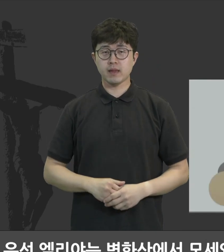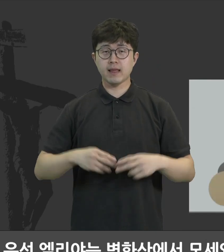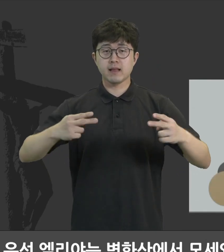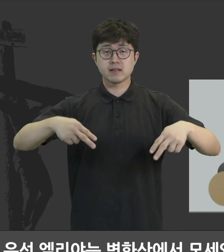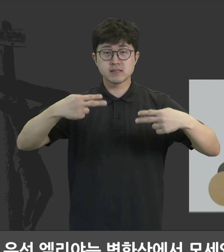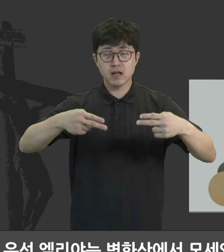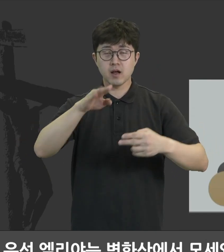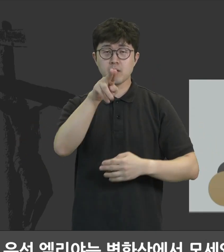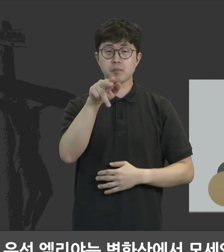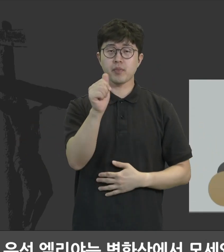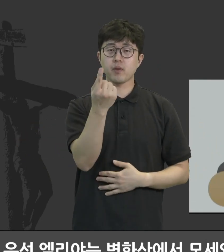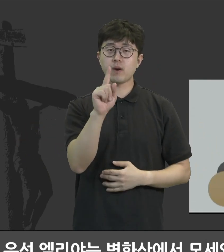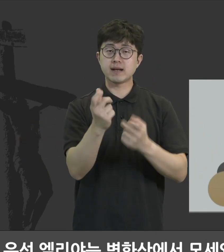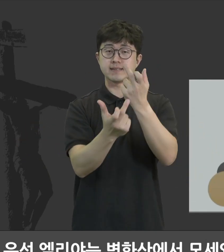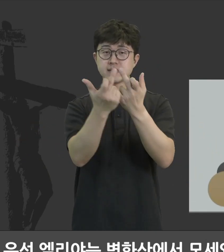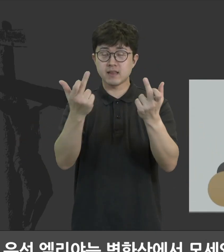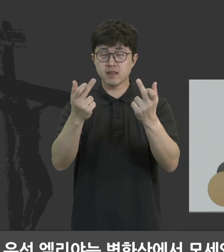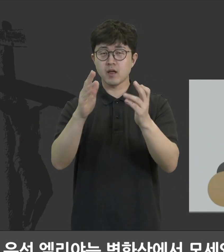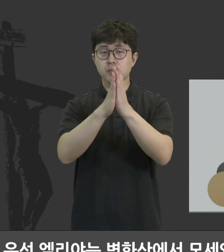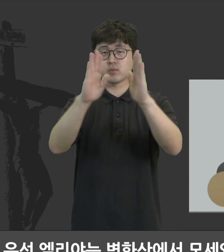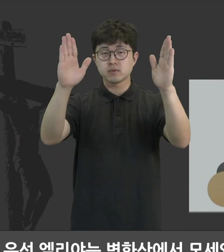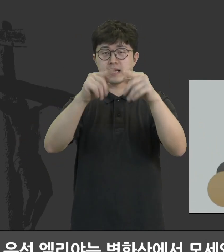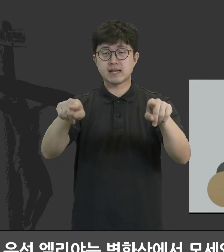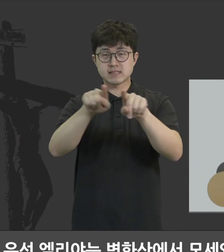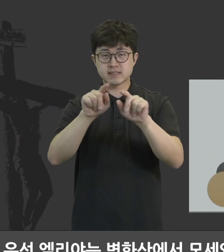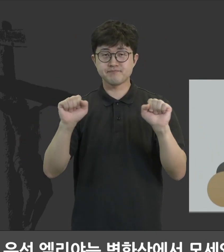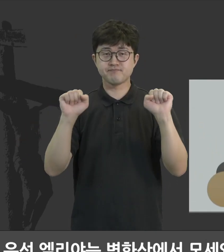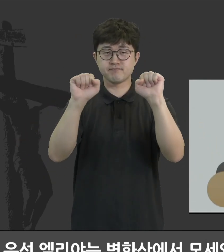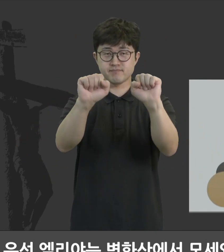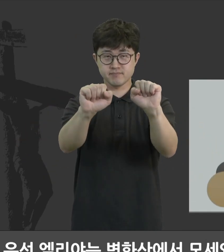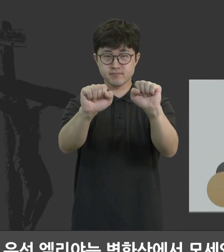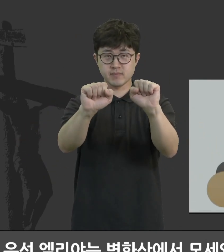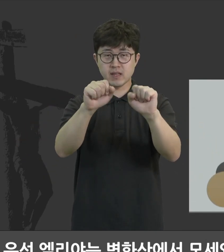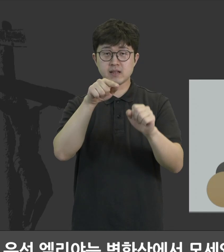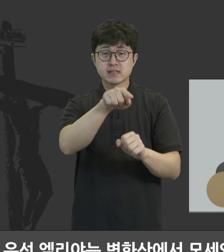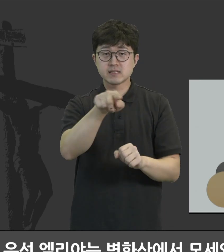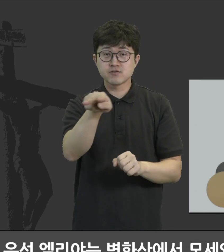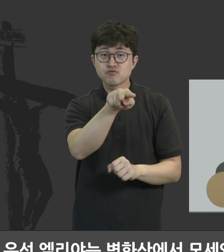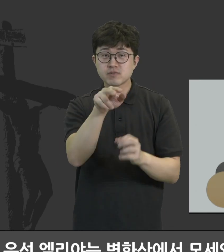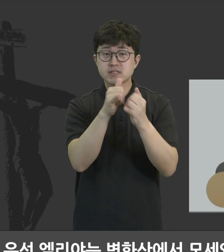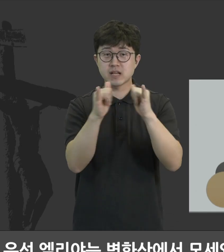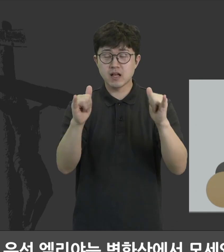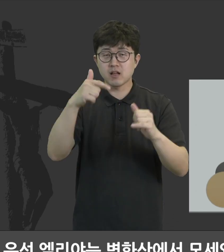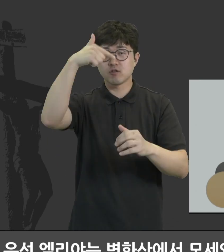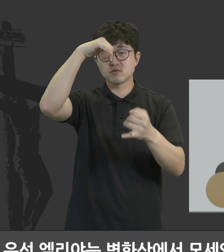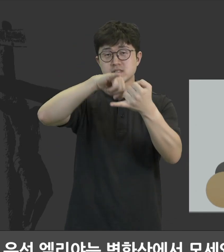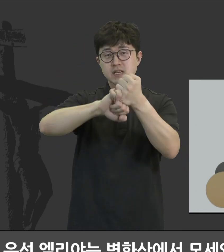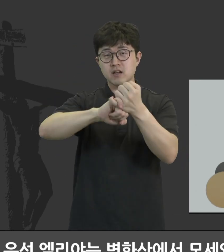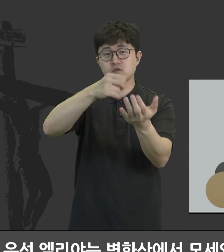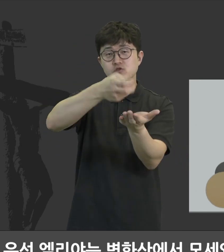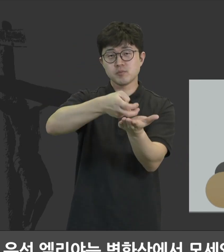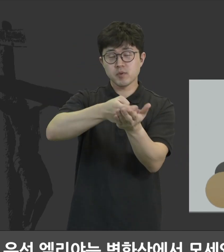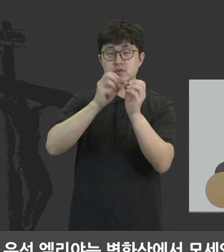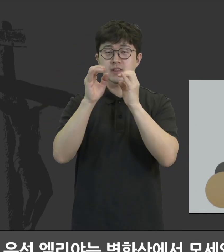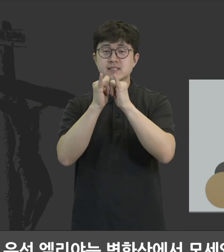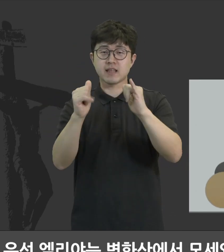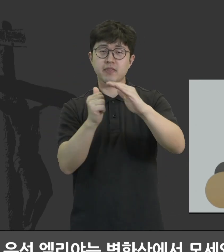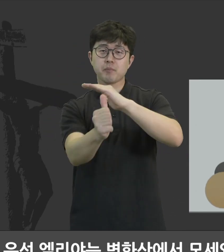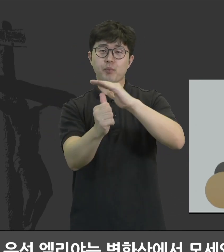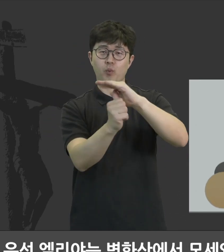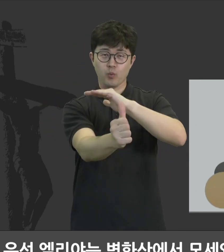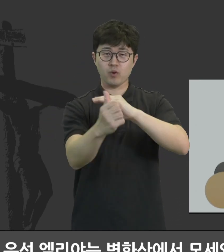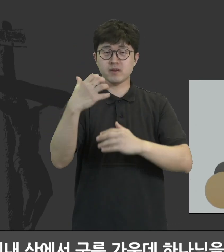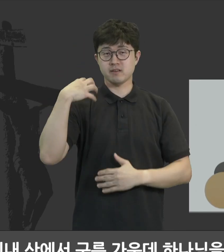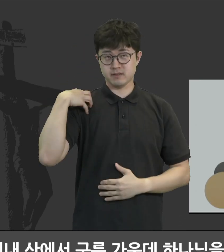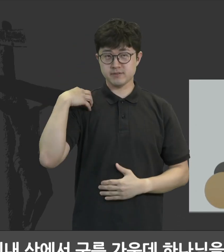엘리야는 변화산에서 모세와 함께 등장합니다. 모세와 엘리야는 각각 구약의 율법과 선지자를